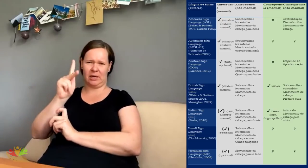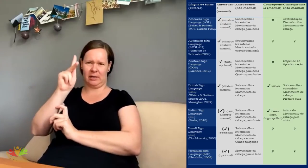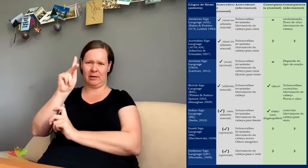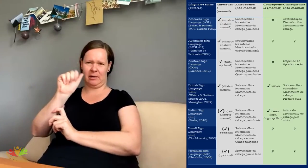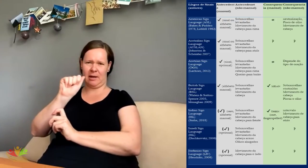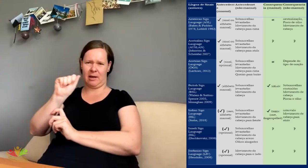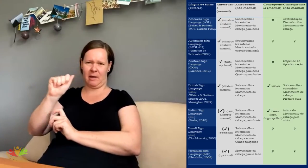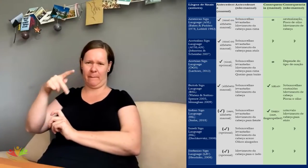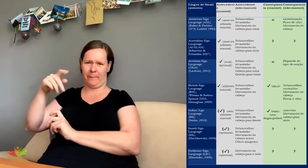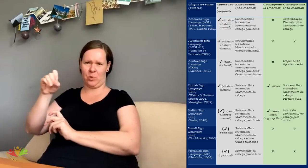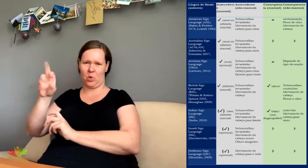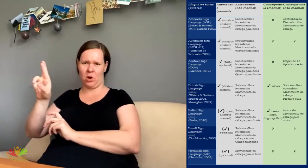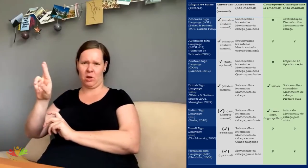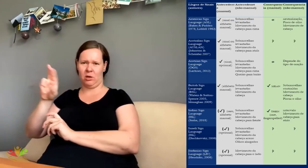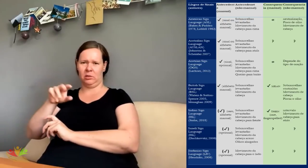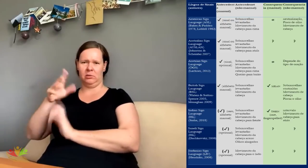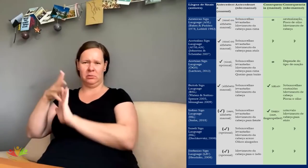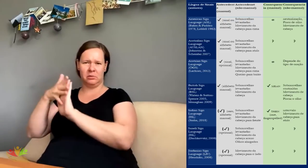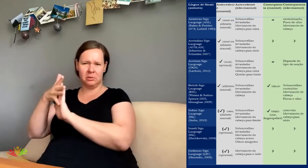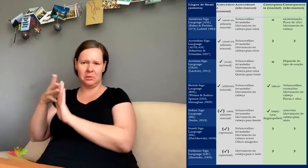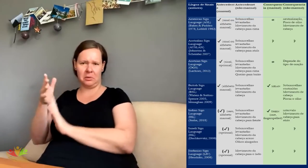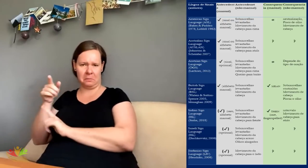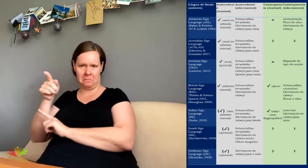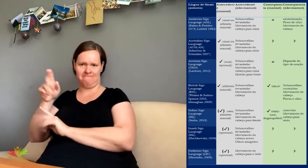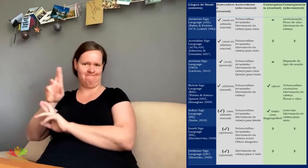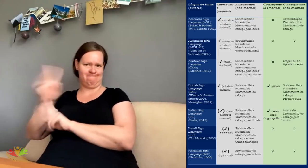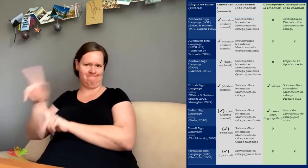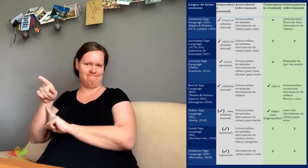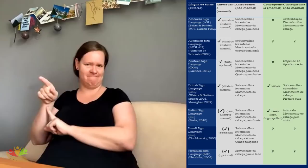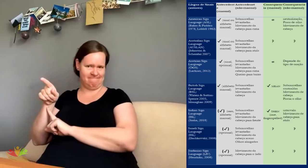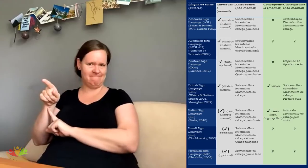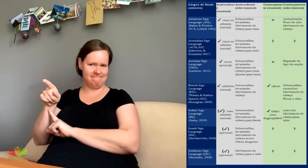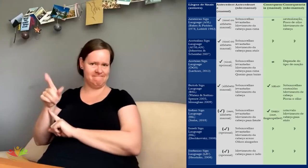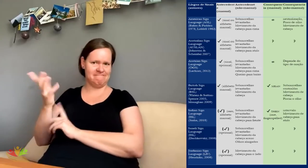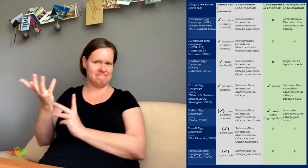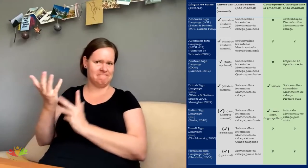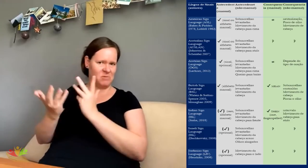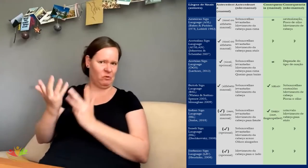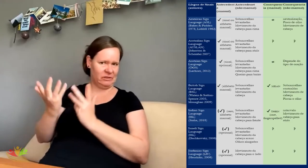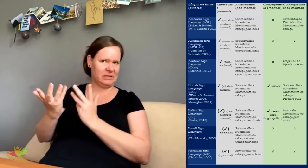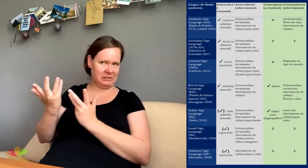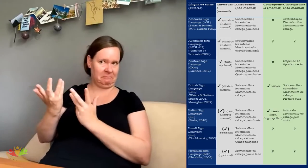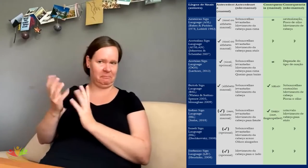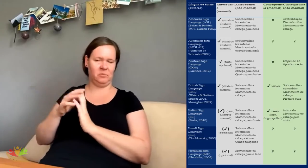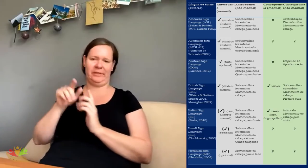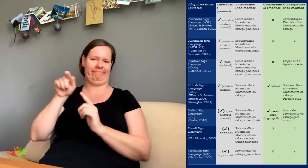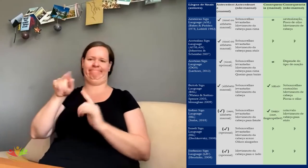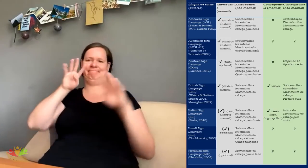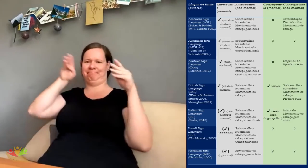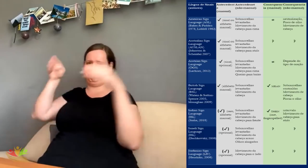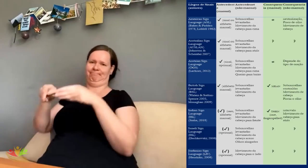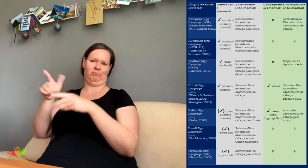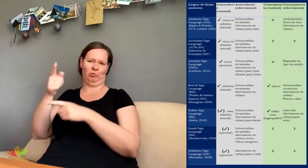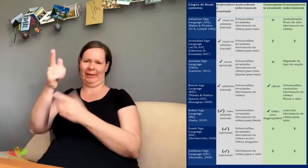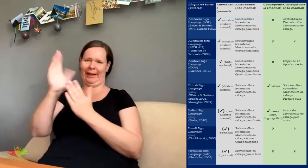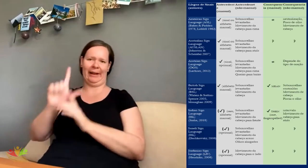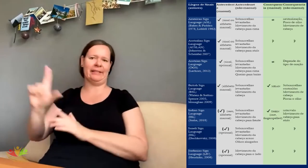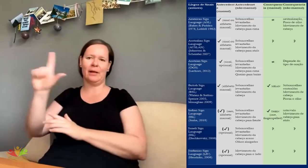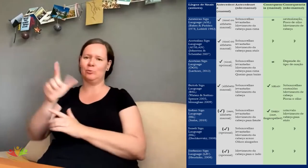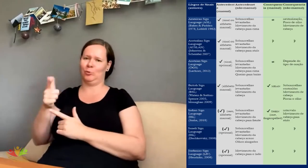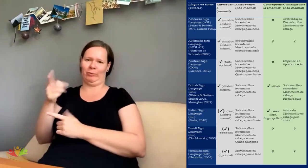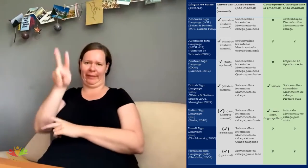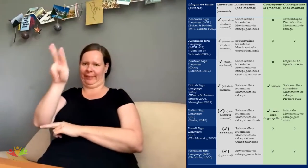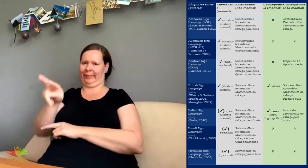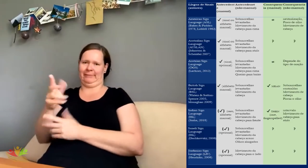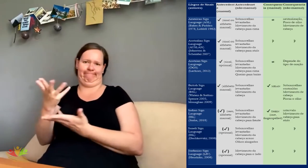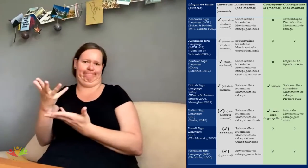da língua sinais da Nicarágua, ou, por exemplo, os Kaapor no Brasil. É difícil a gente olhar como